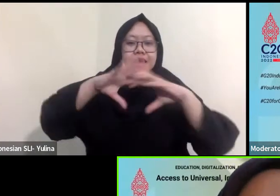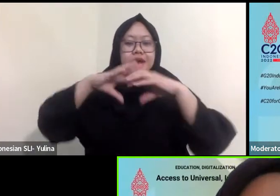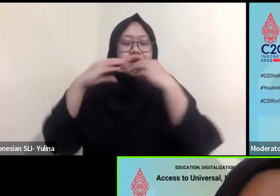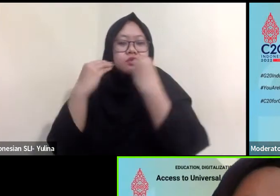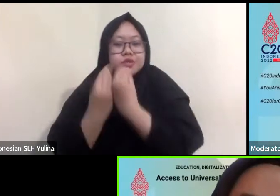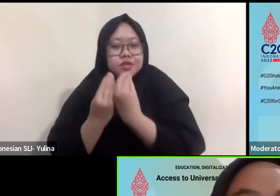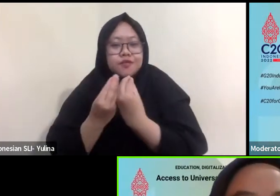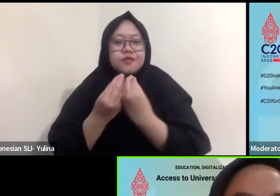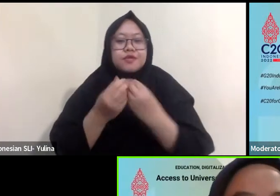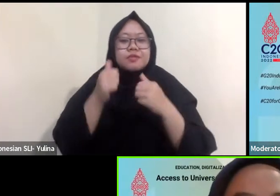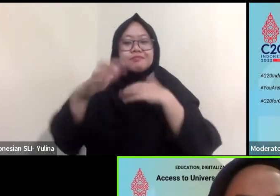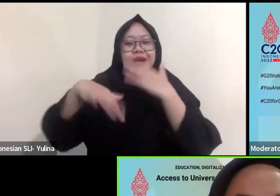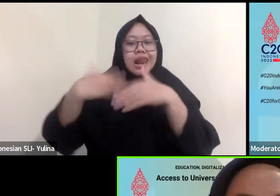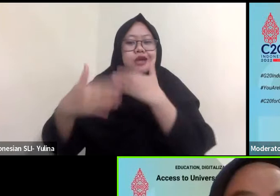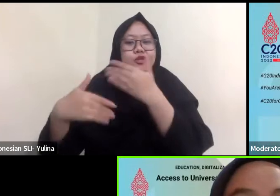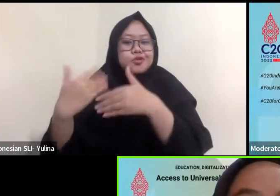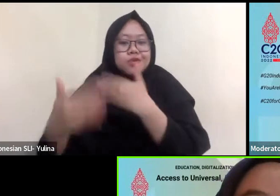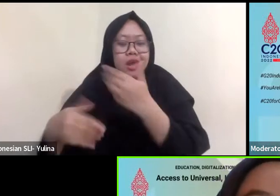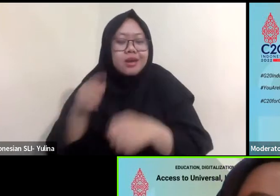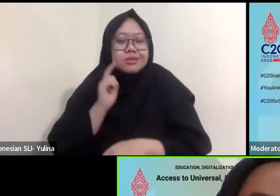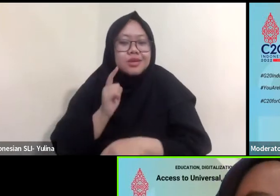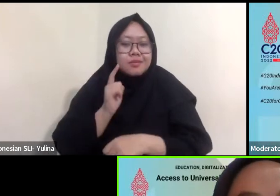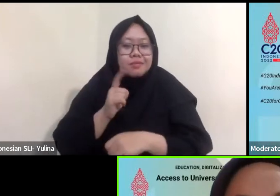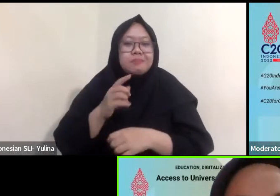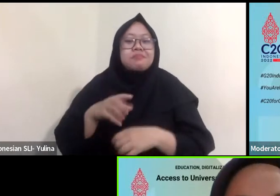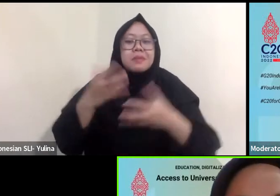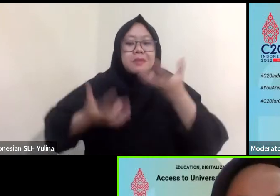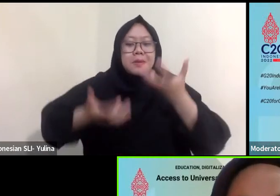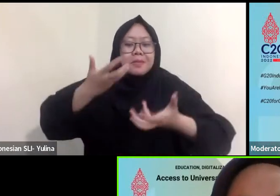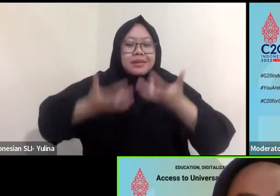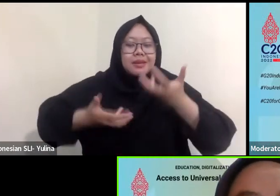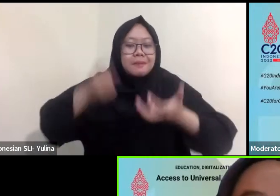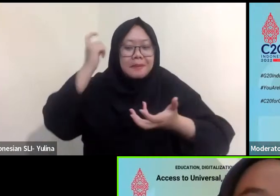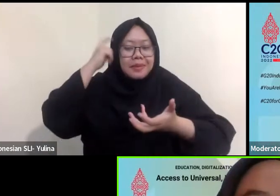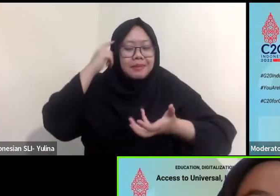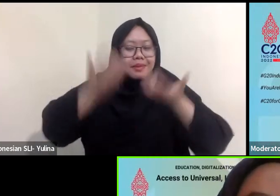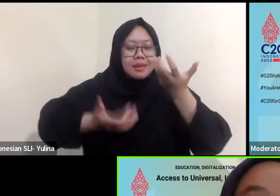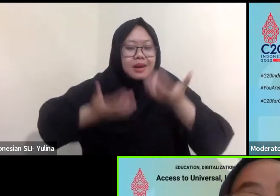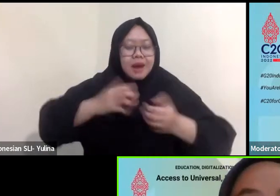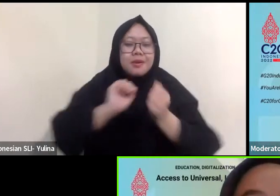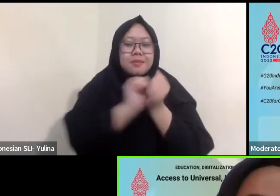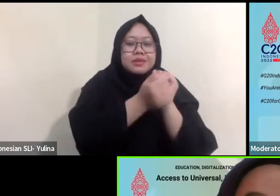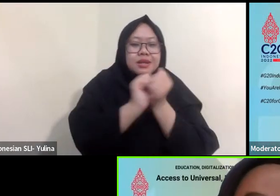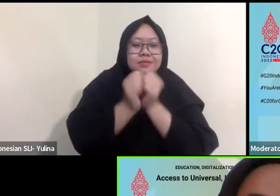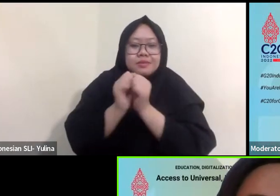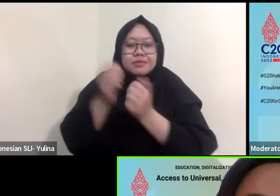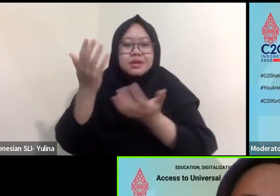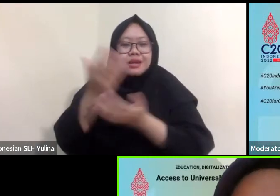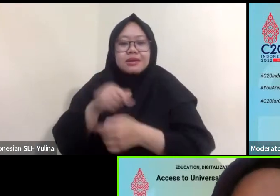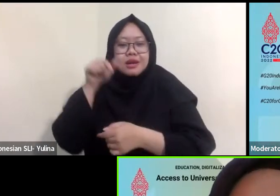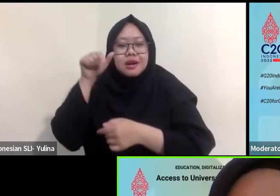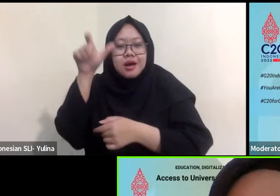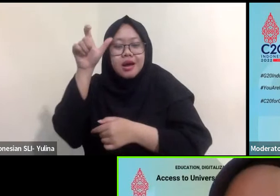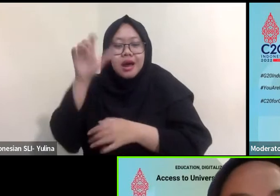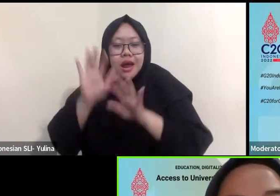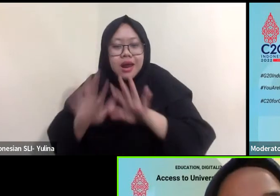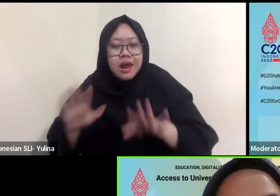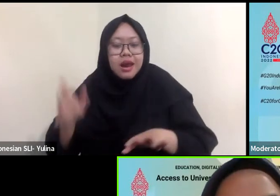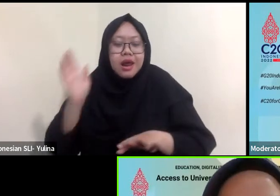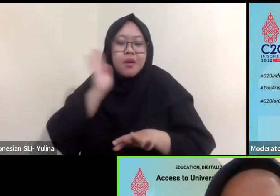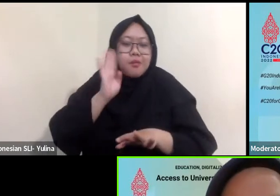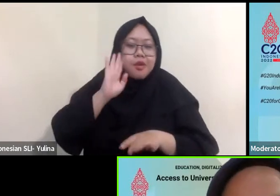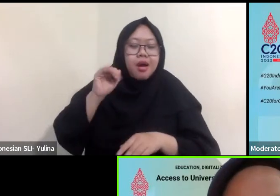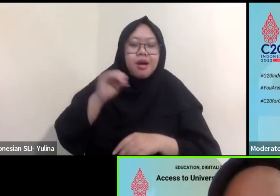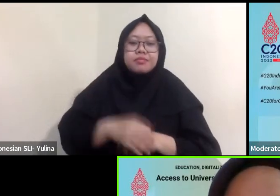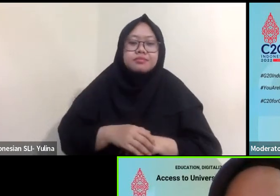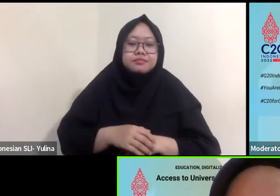lebih sustainable, karena mempertimbangkan permasalahan dari si pemilik masalah yaitu anak dan orang muda.